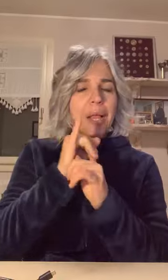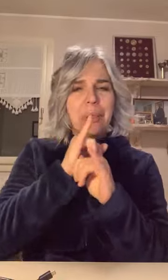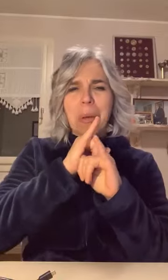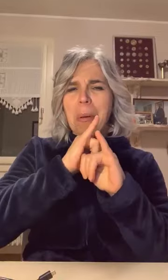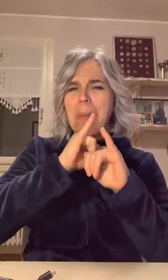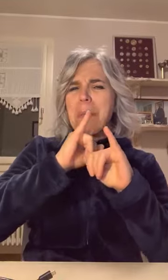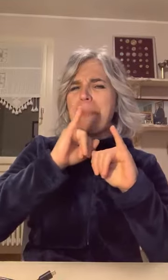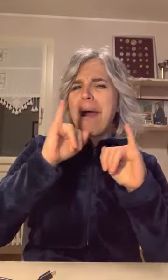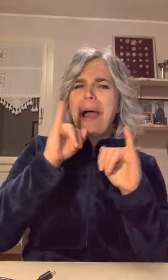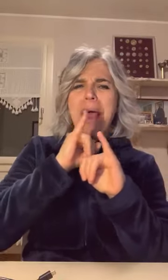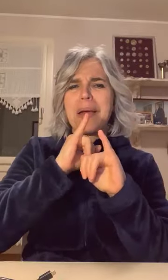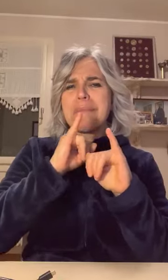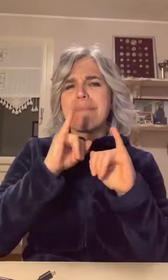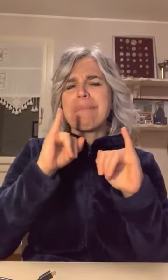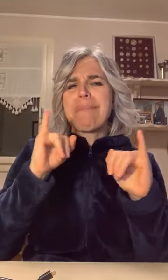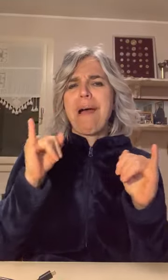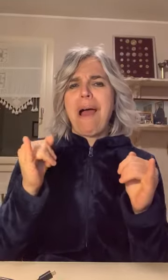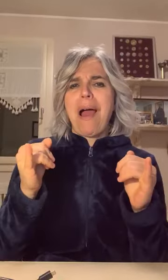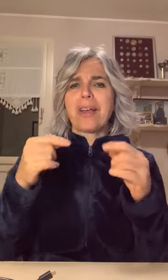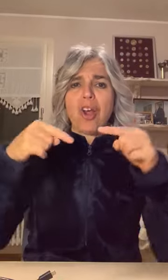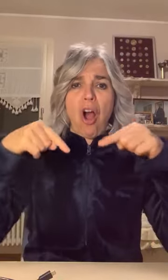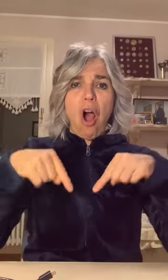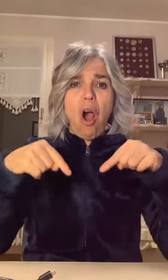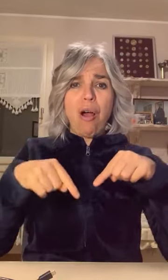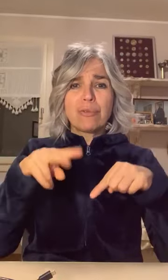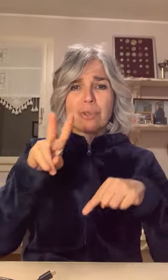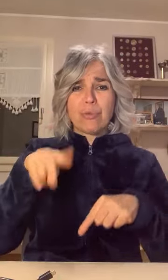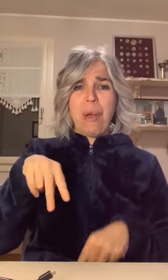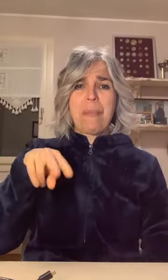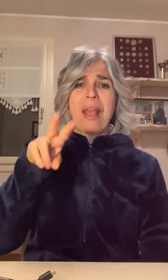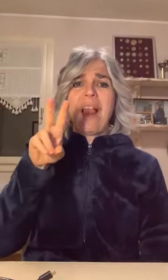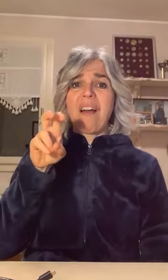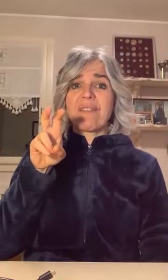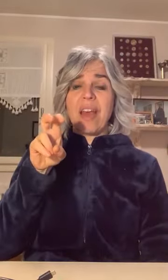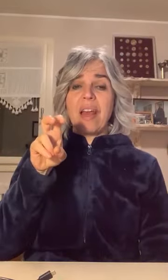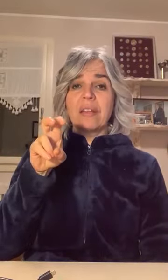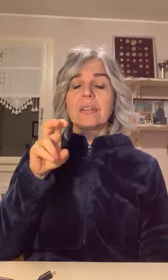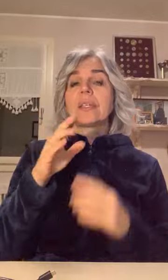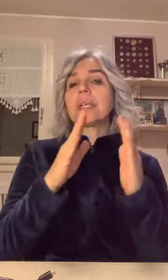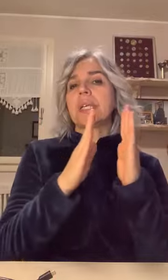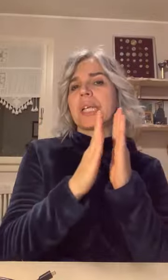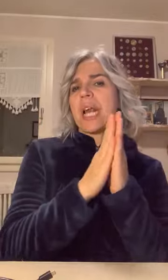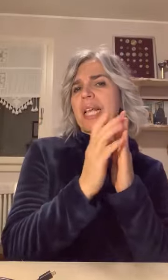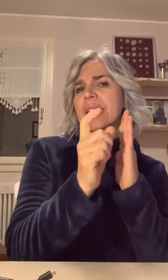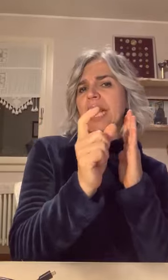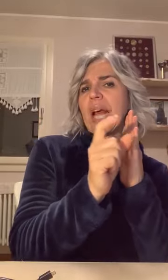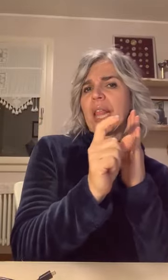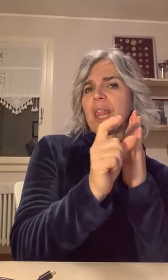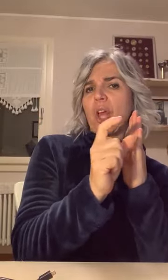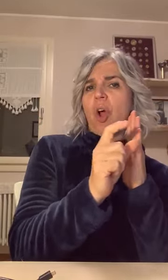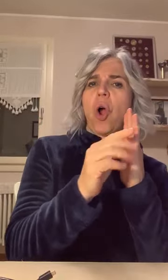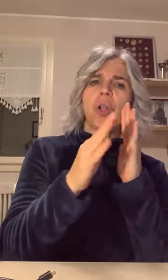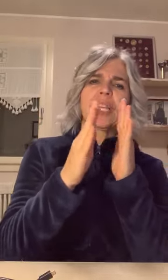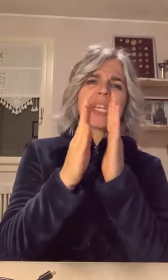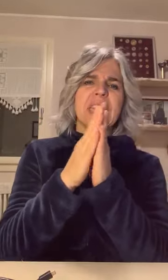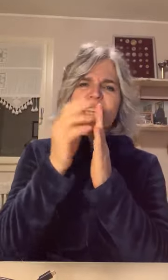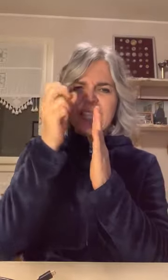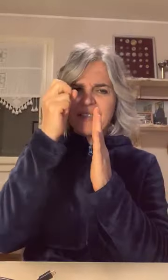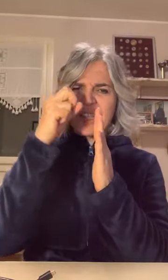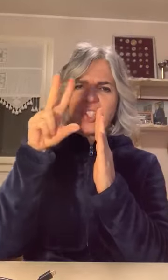nostri locali di culto, chiese, cosiddette chiese, anche cattoliche, romane, la chiesa,